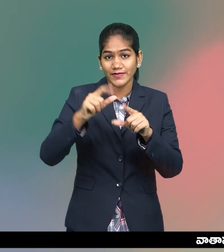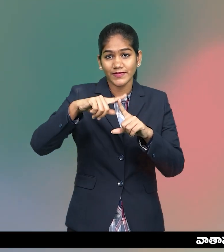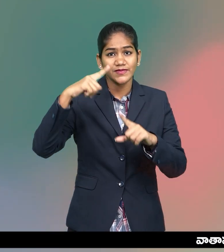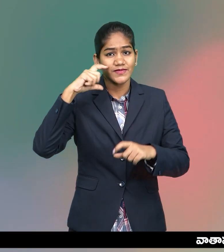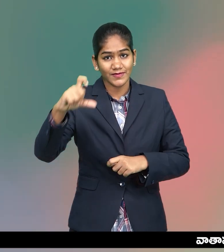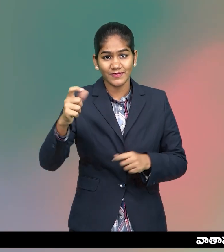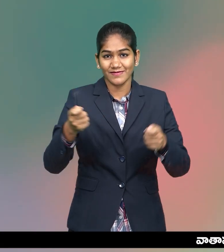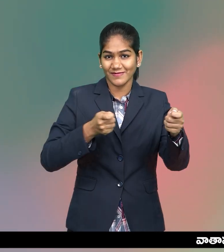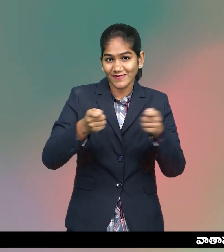నియంత్రణలు.